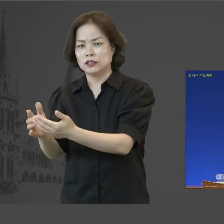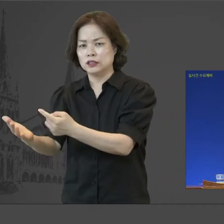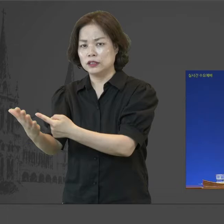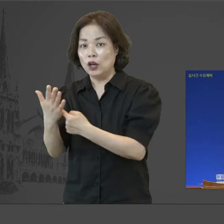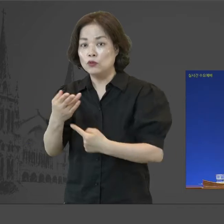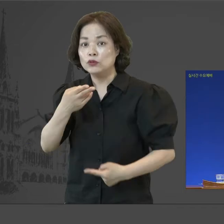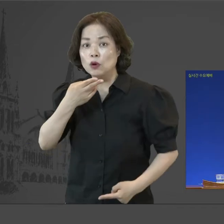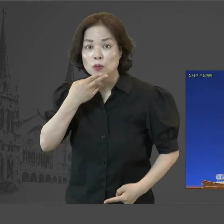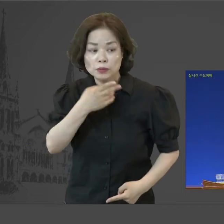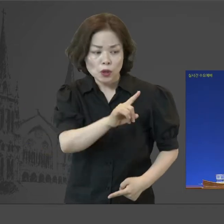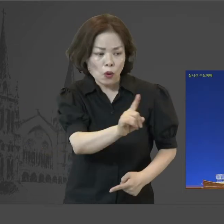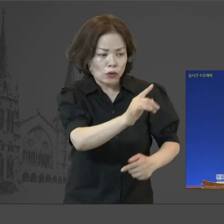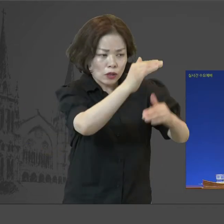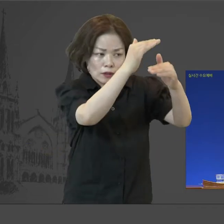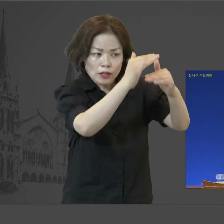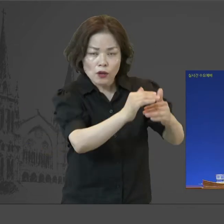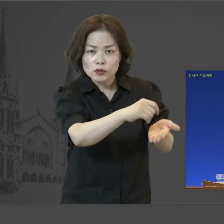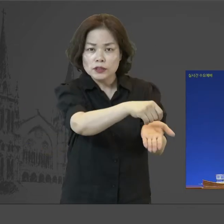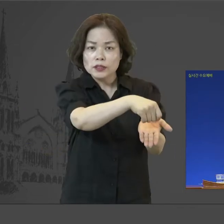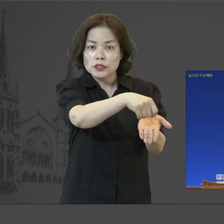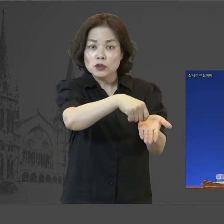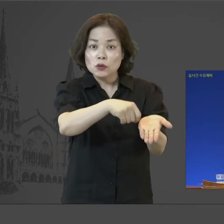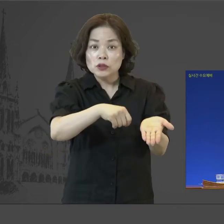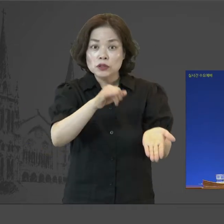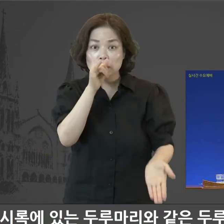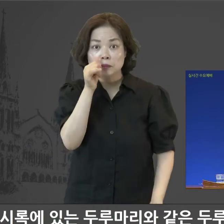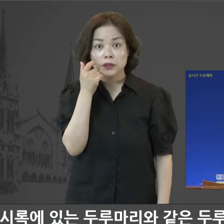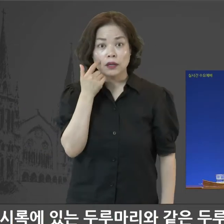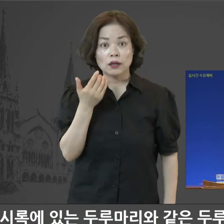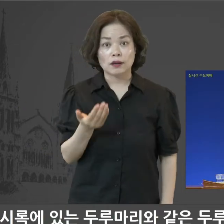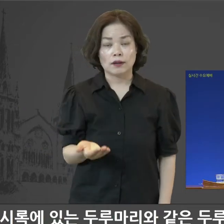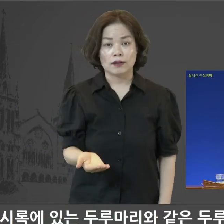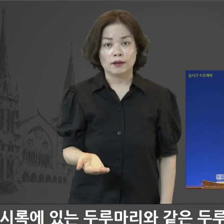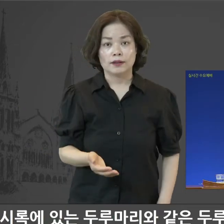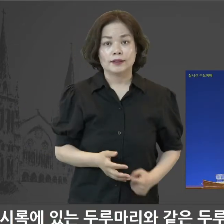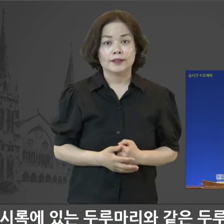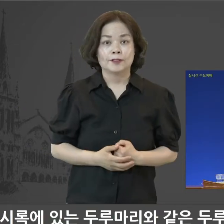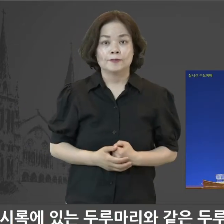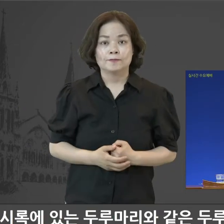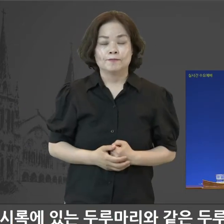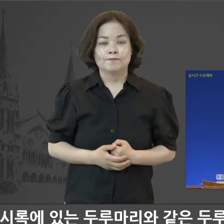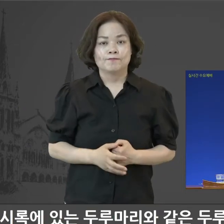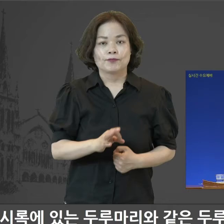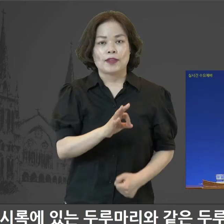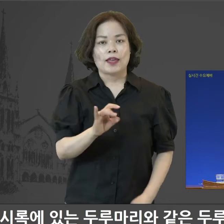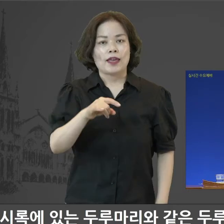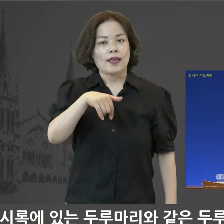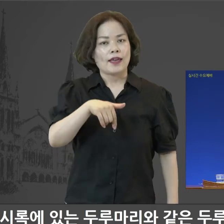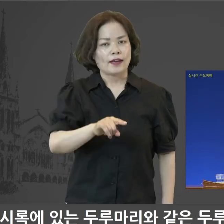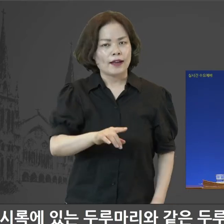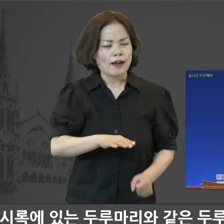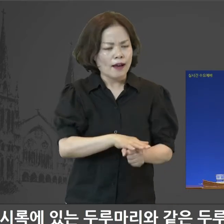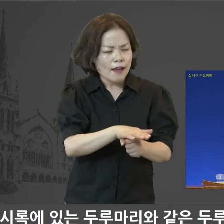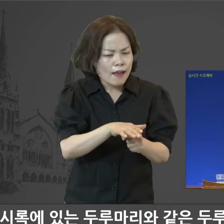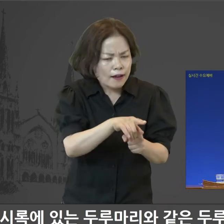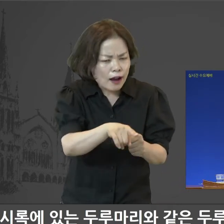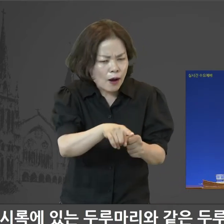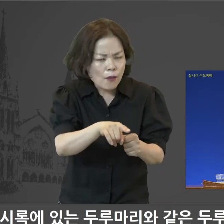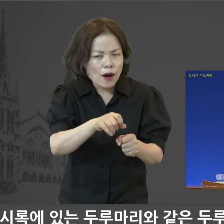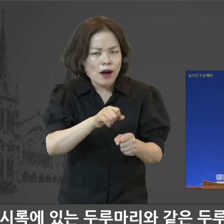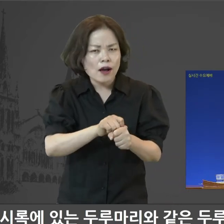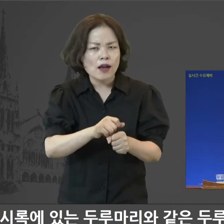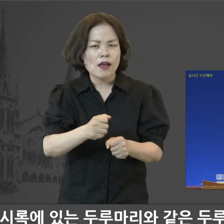에스겔서에서는 어떤 내용이 기록이 되어 있다고 말씀하고 있습니까? 애가와 애곡과